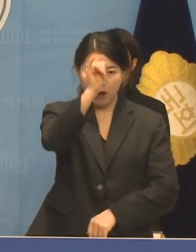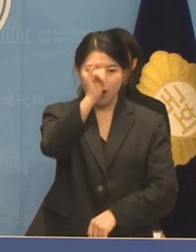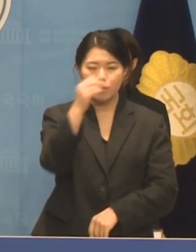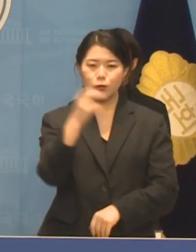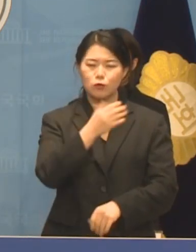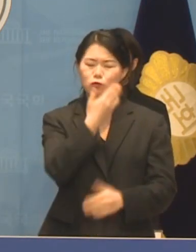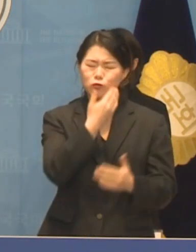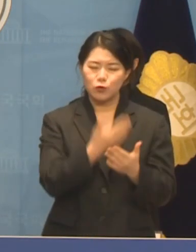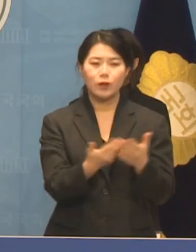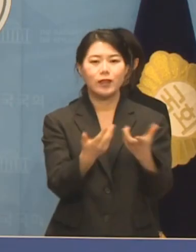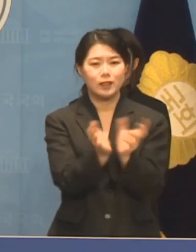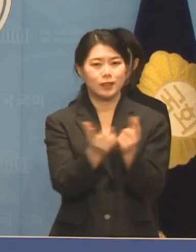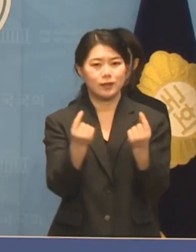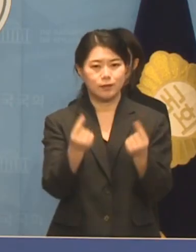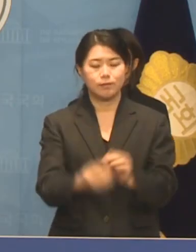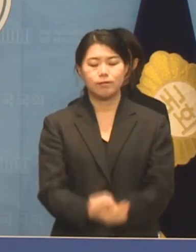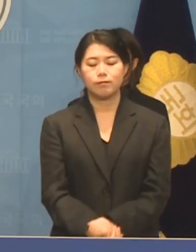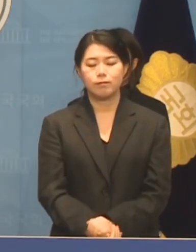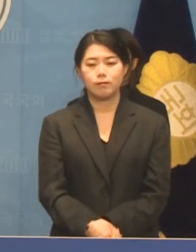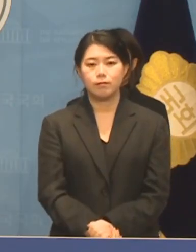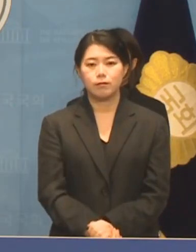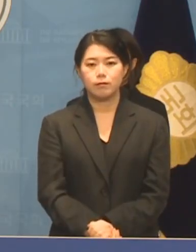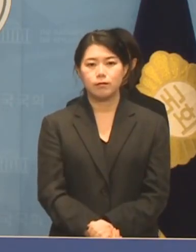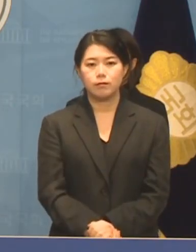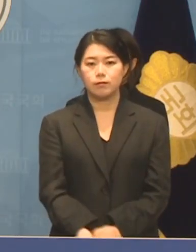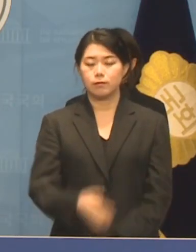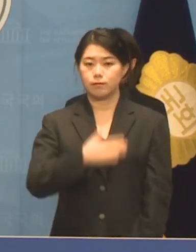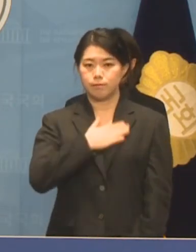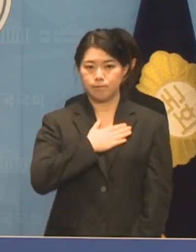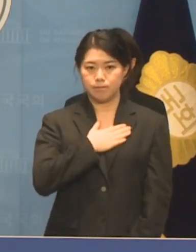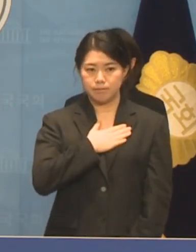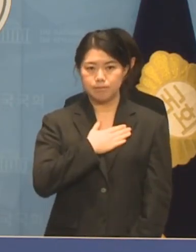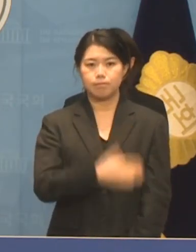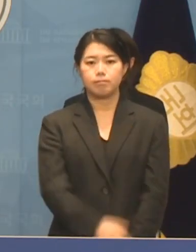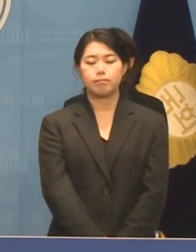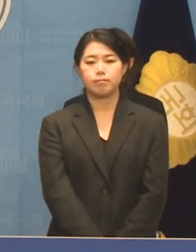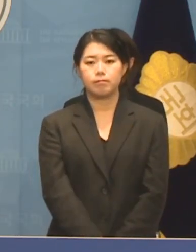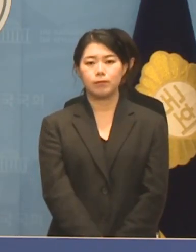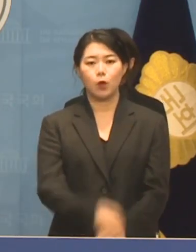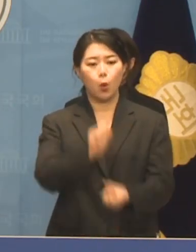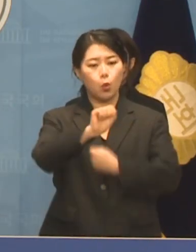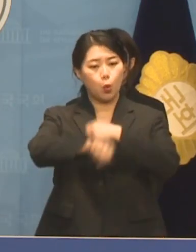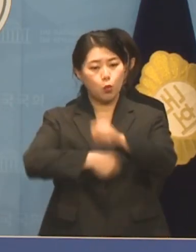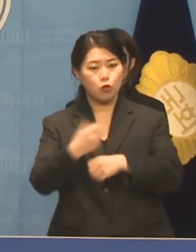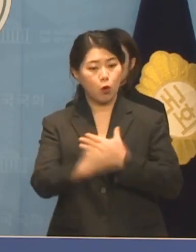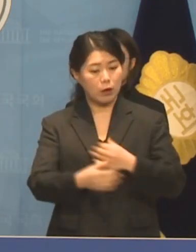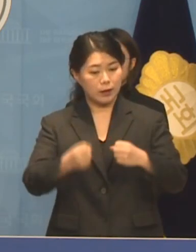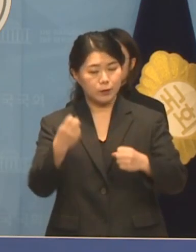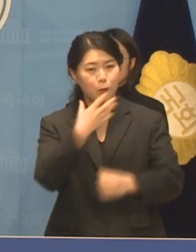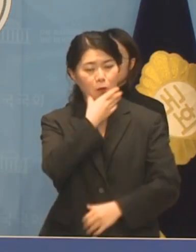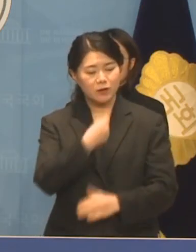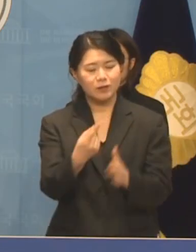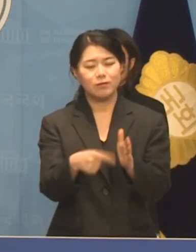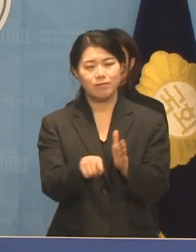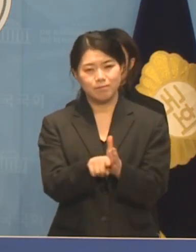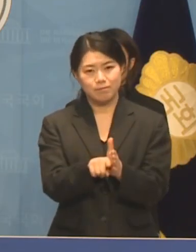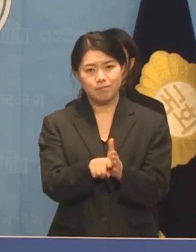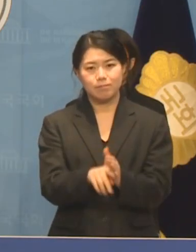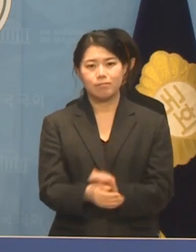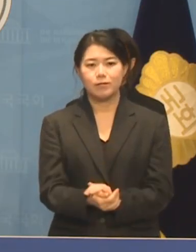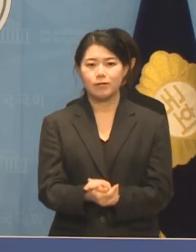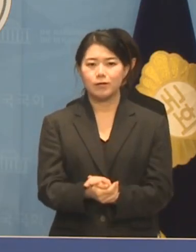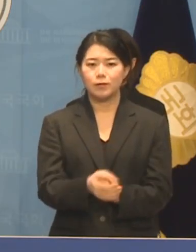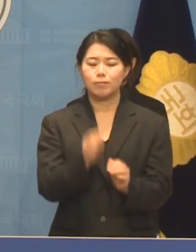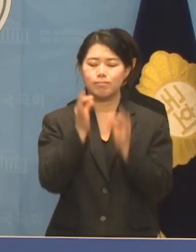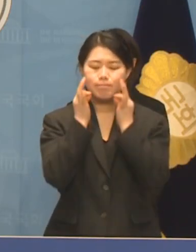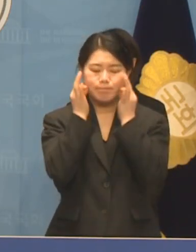또한 중요한 단체라고 저는 생각합니다. 저 역시 이 동물의 건강과 복지를 위해서